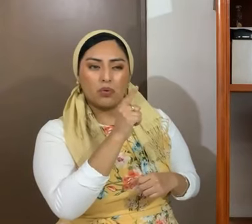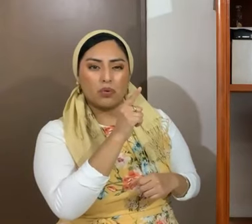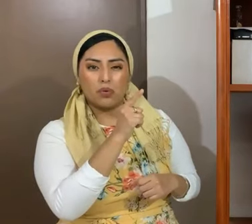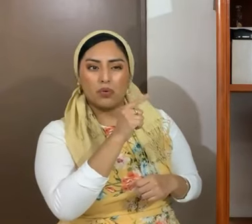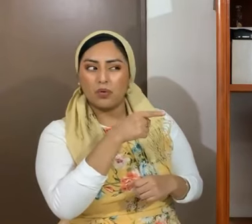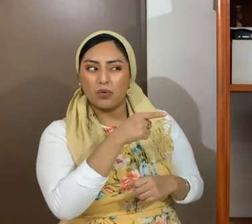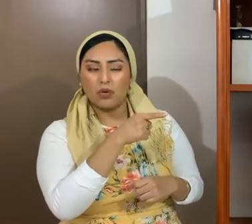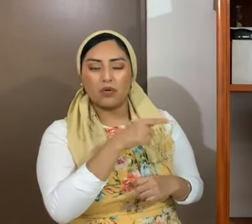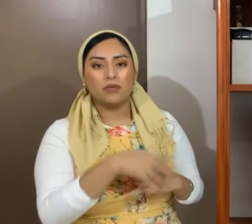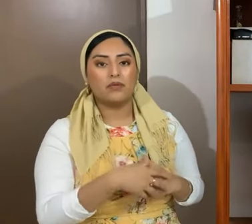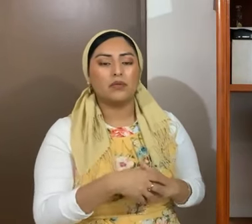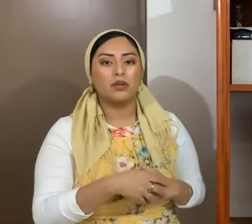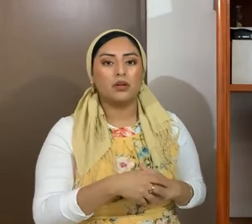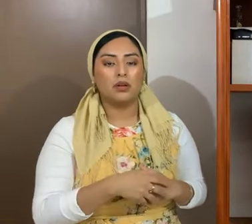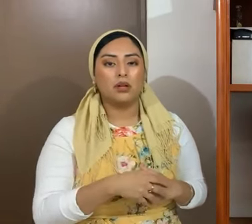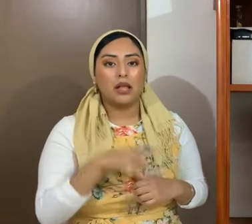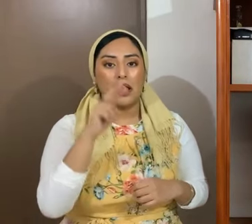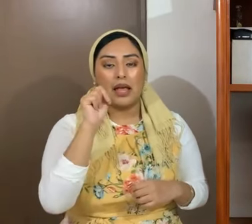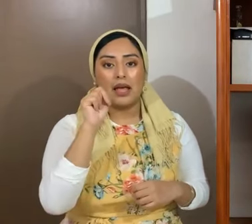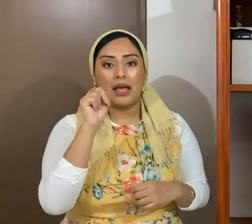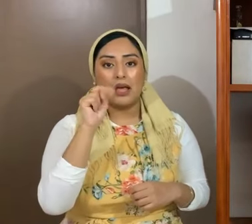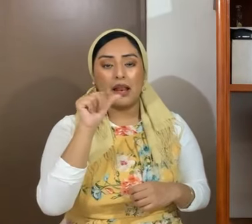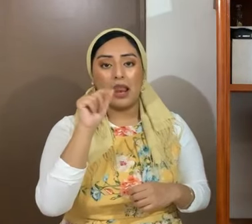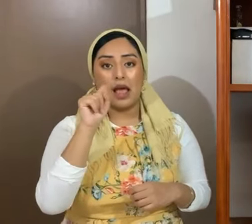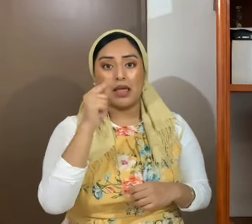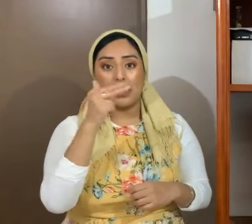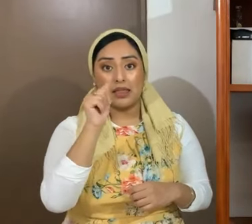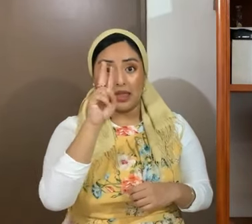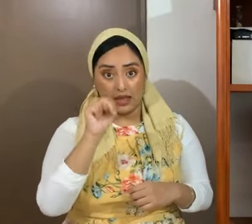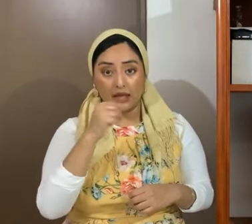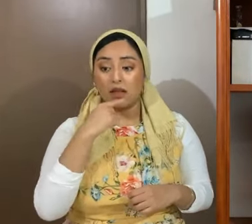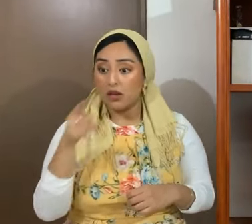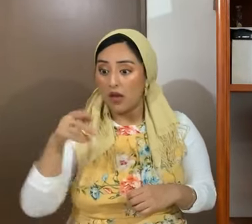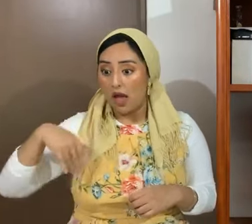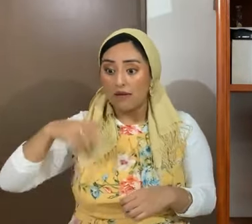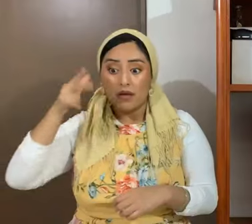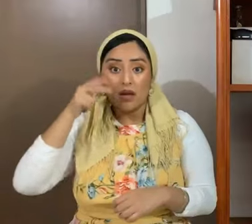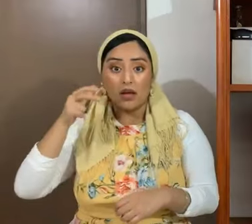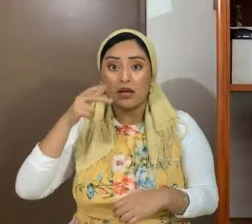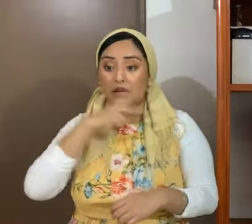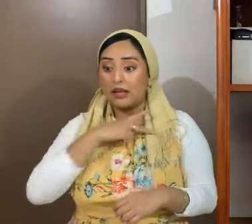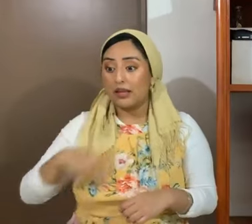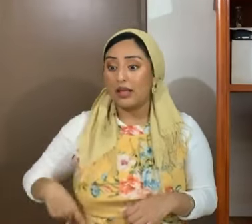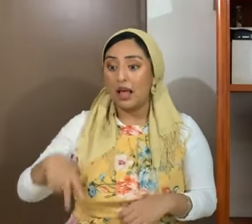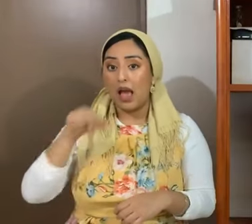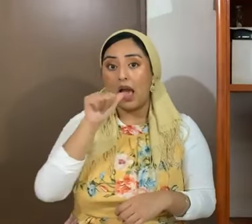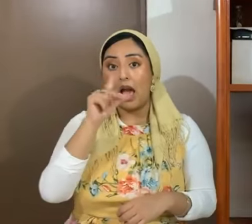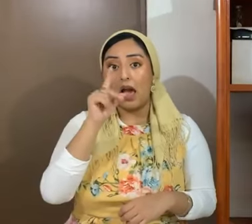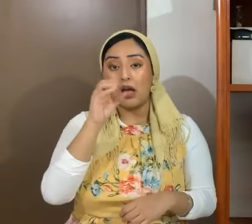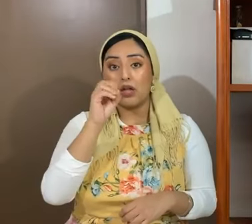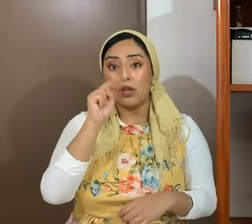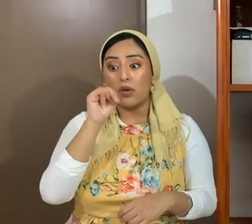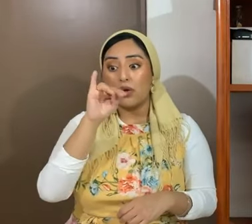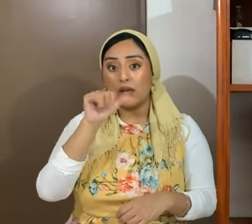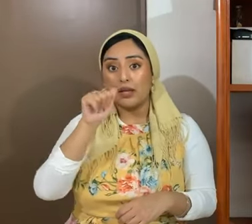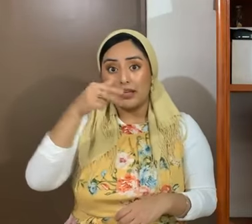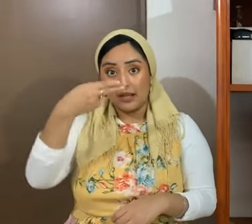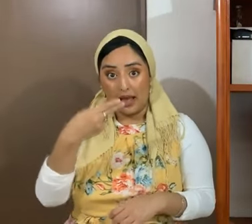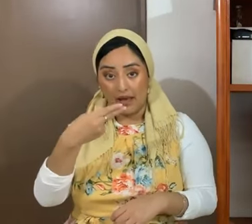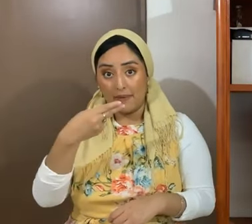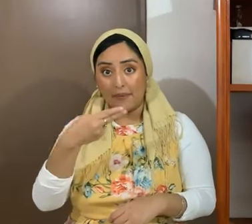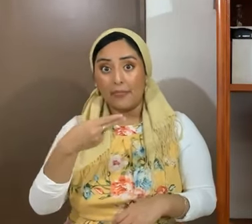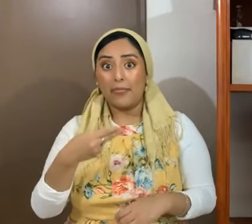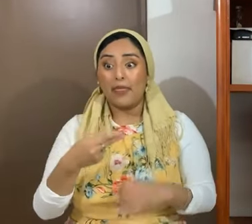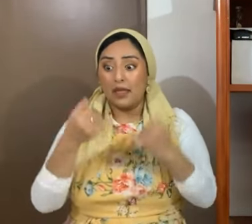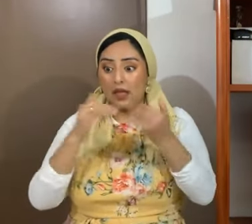David. Entonces habló Natán a Betsabé, madre de Salomón, diciendo, ¿no has oído que reina Adonías, hijo de Hagit, sin saberlo David nuestro